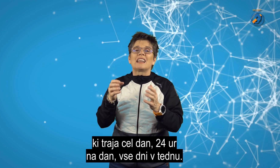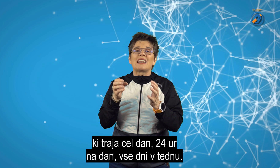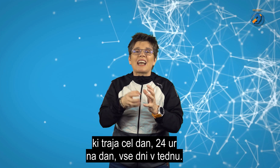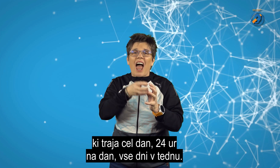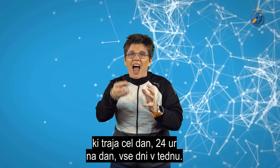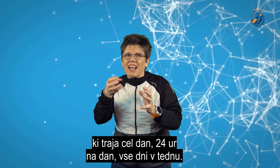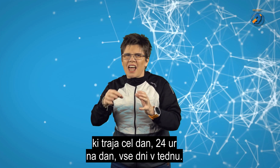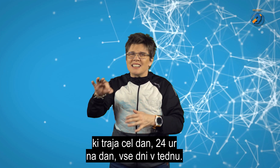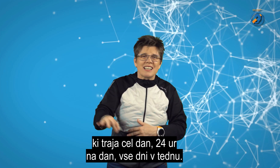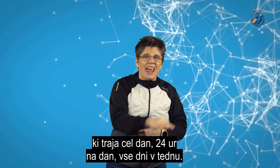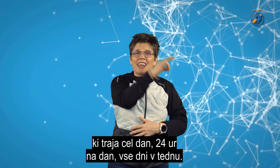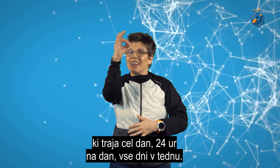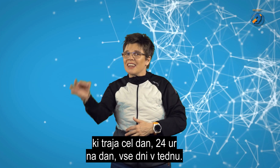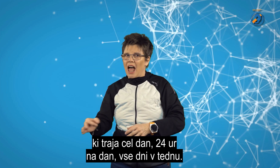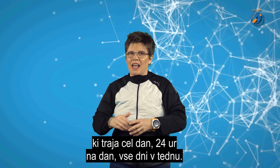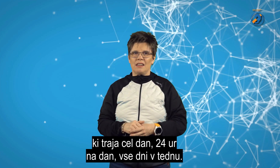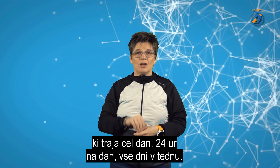dan.